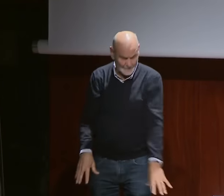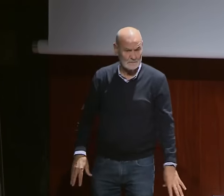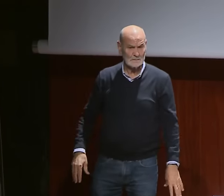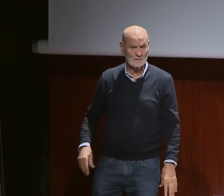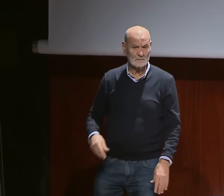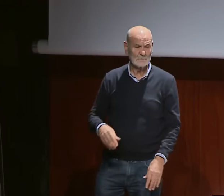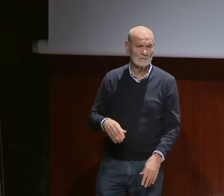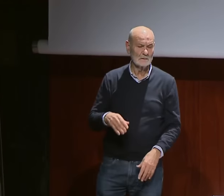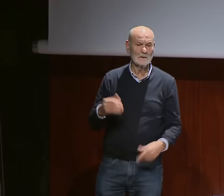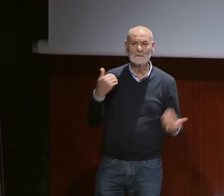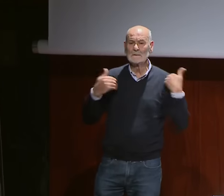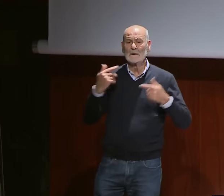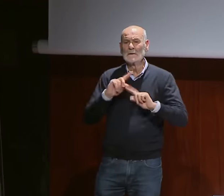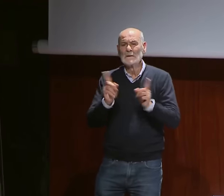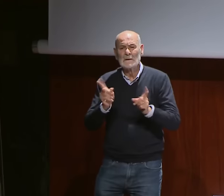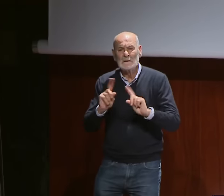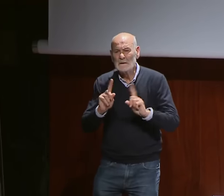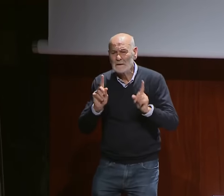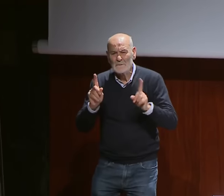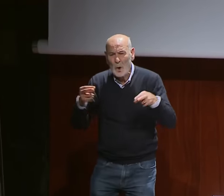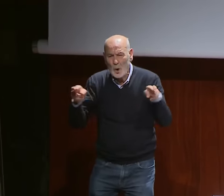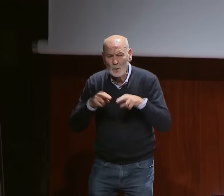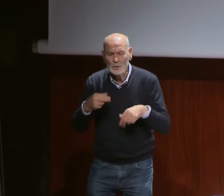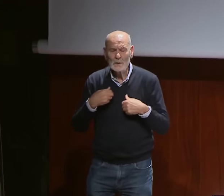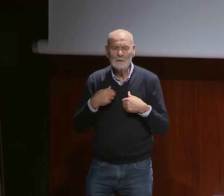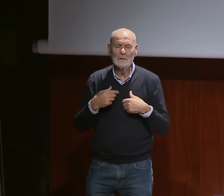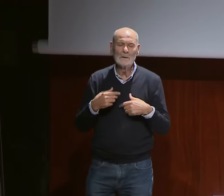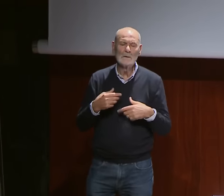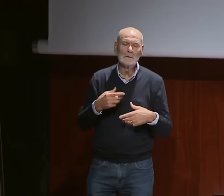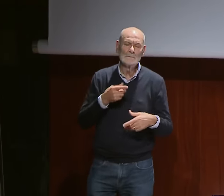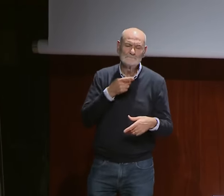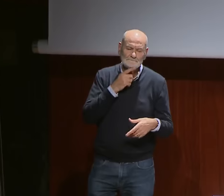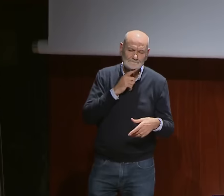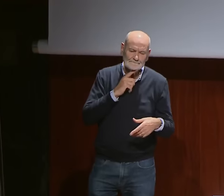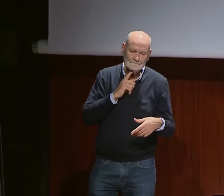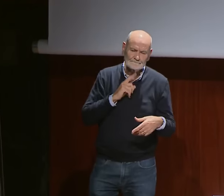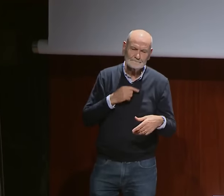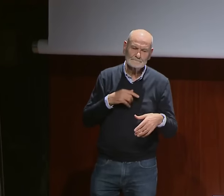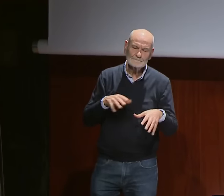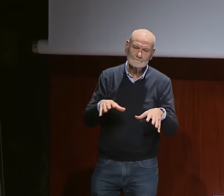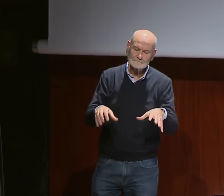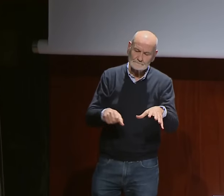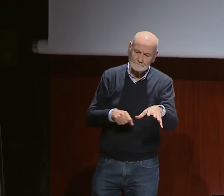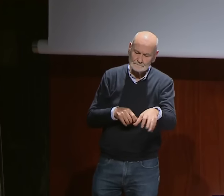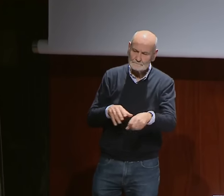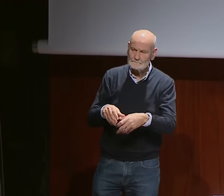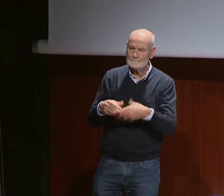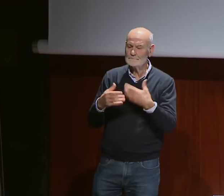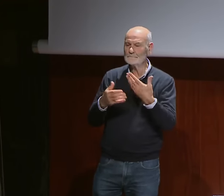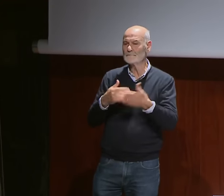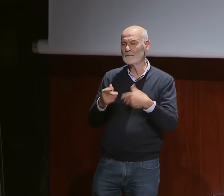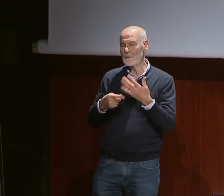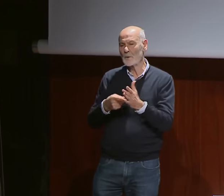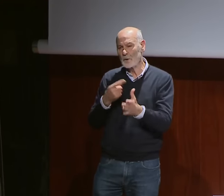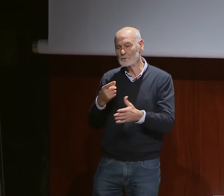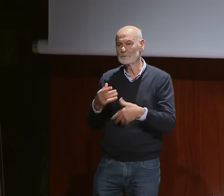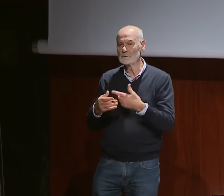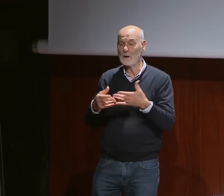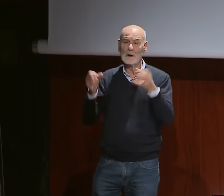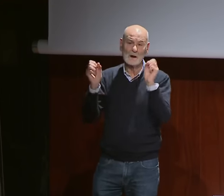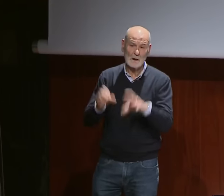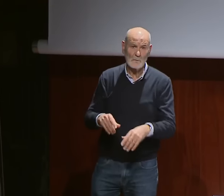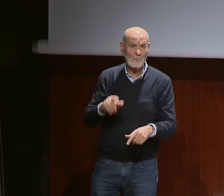Voilà, c'était pas gagné. Il y a eu plein de fois où j'ai voulu abandonner. Et puis, il y a plein de gens qui me disaient « Non, non, faut pas abandonner, faut continuer, lâche pas. » Donc,